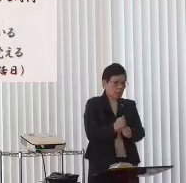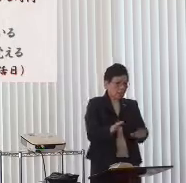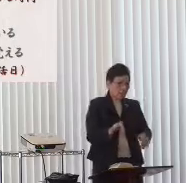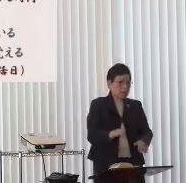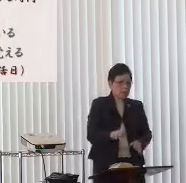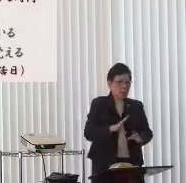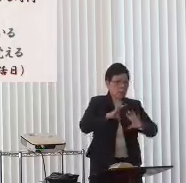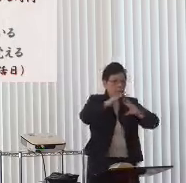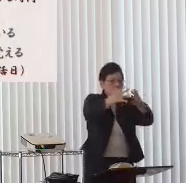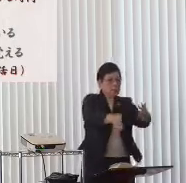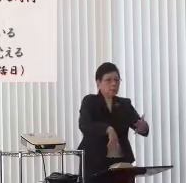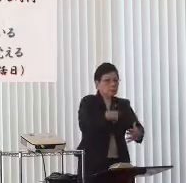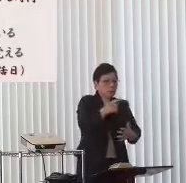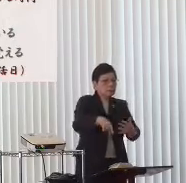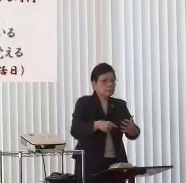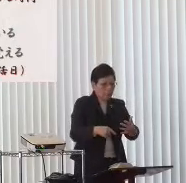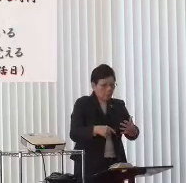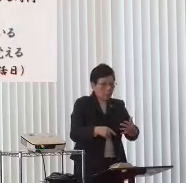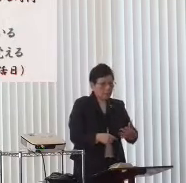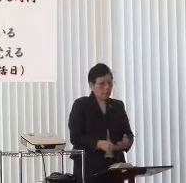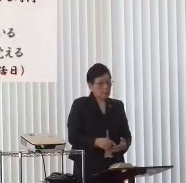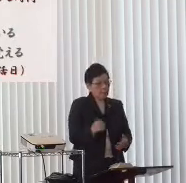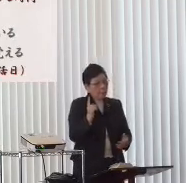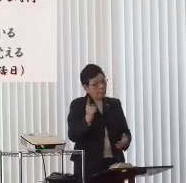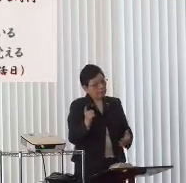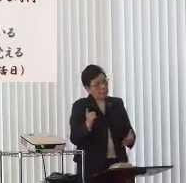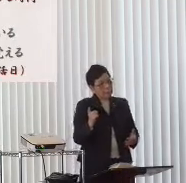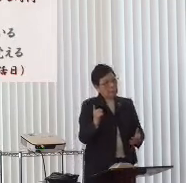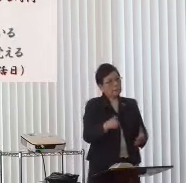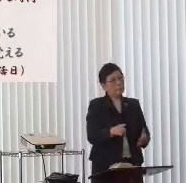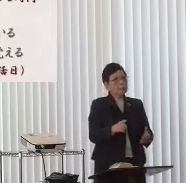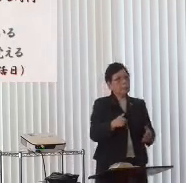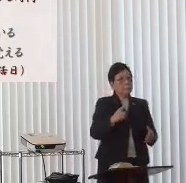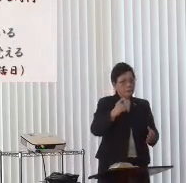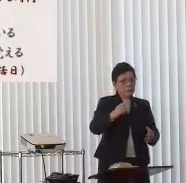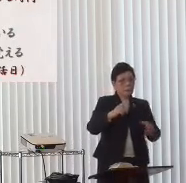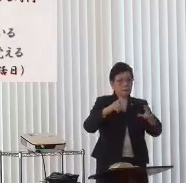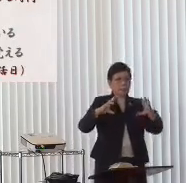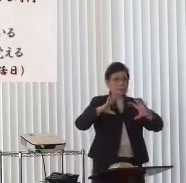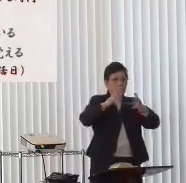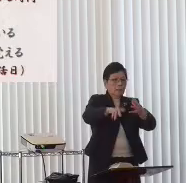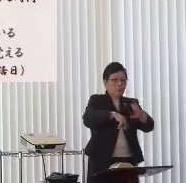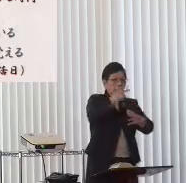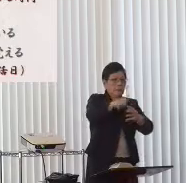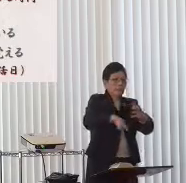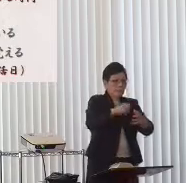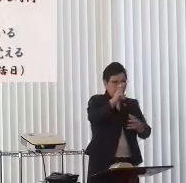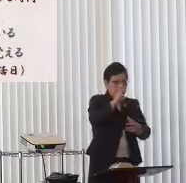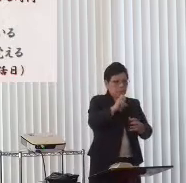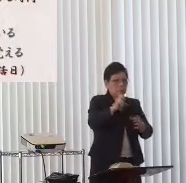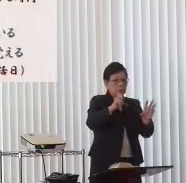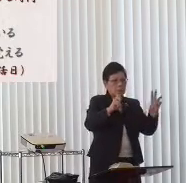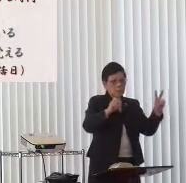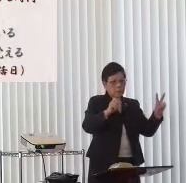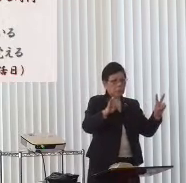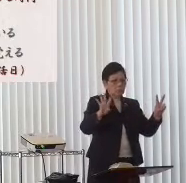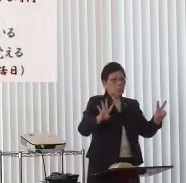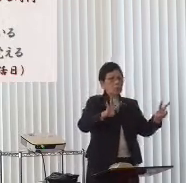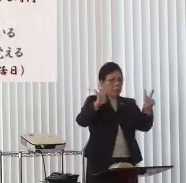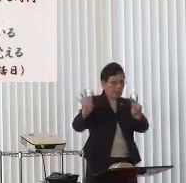地球が自転する1週約24時間、そして太陽の周りを回る